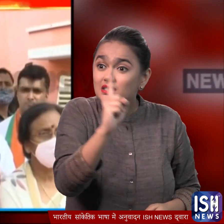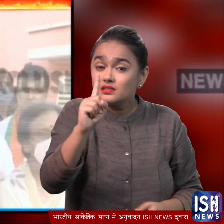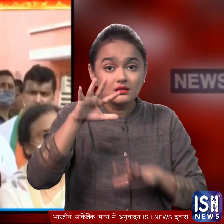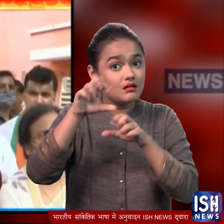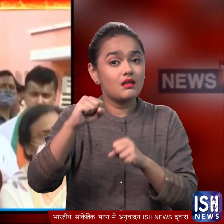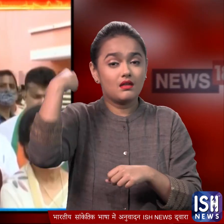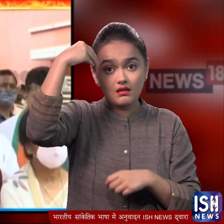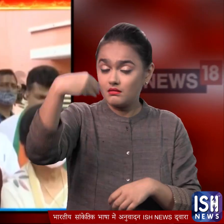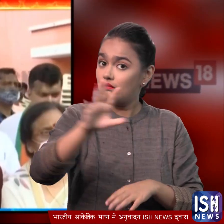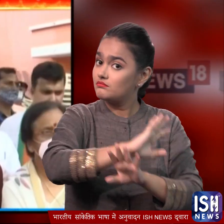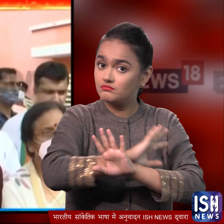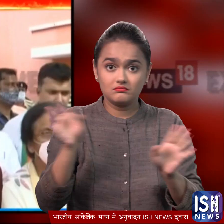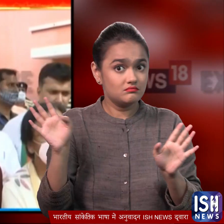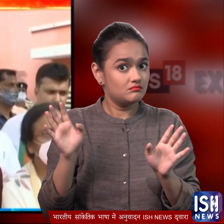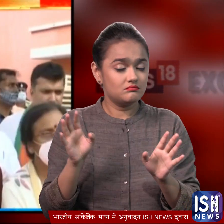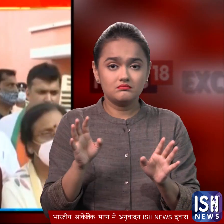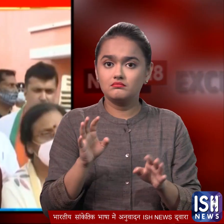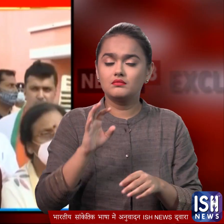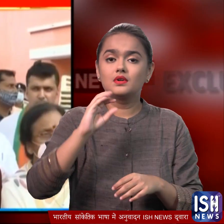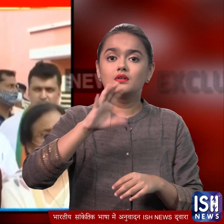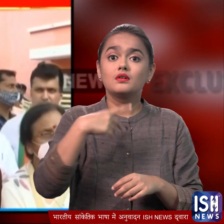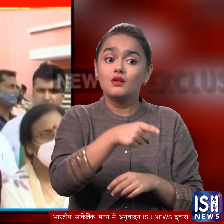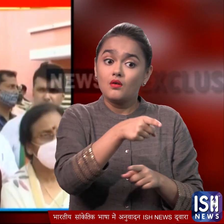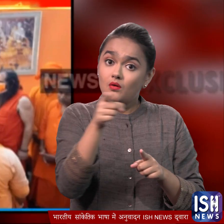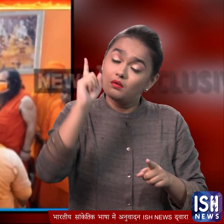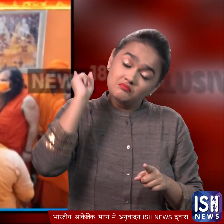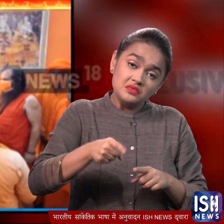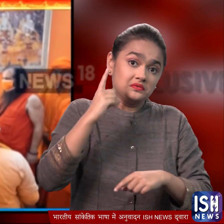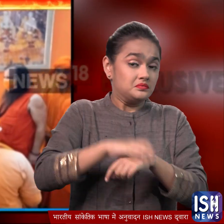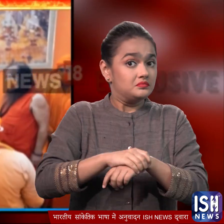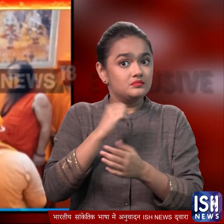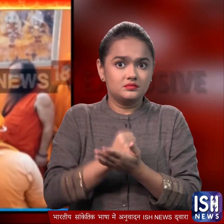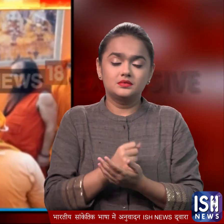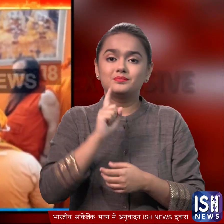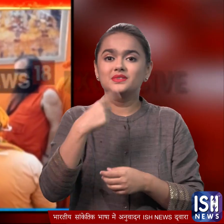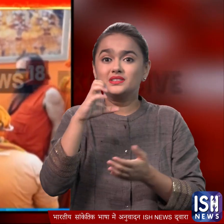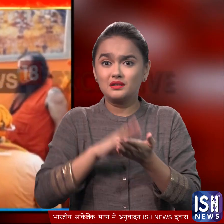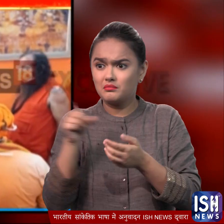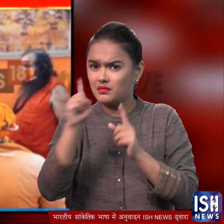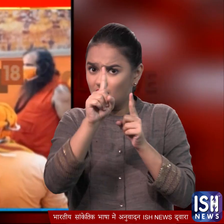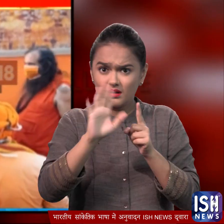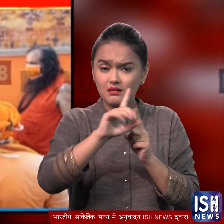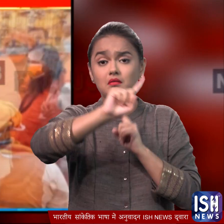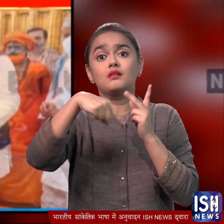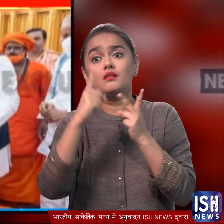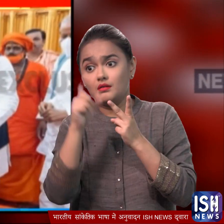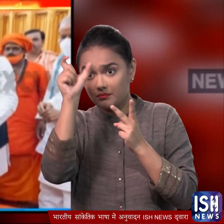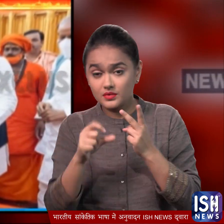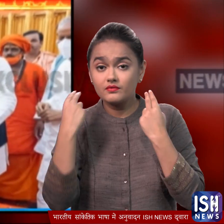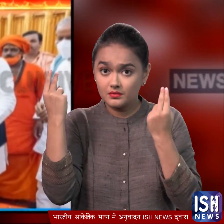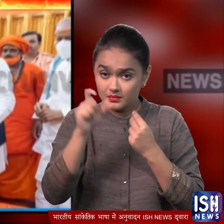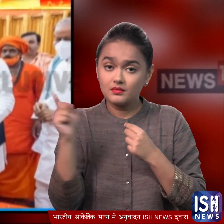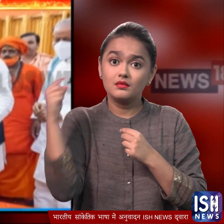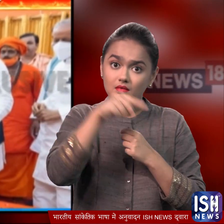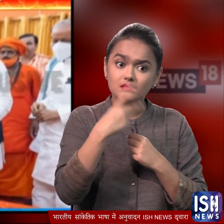होगा और दोषी अवश्य सजा पाएगा। योगी आदित्यनाथ ही नहीं, अखिलेश यादव भी बागंबरी मठ पहुंचे और उन्होंने